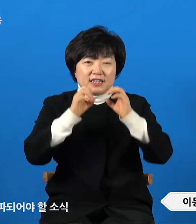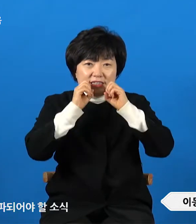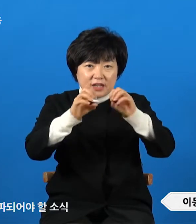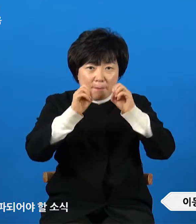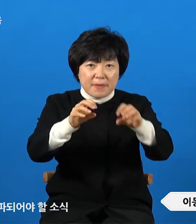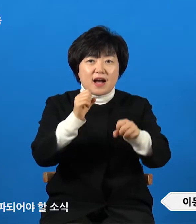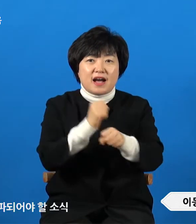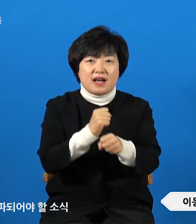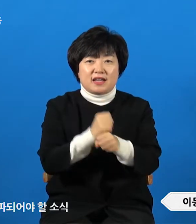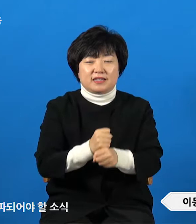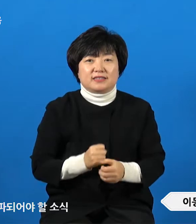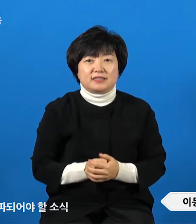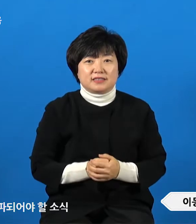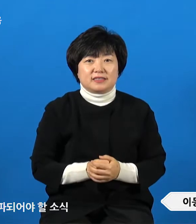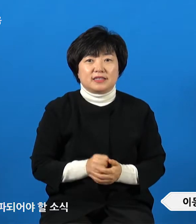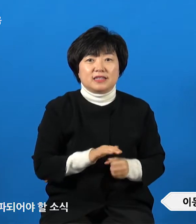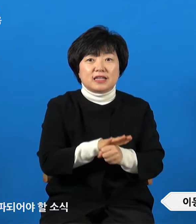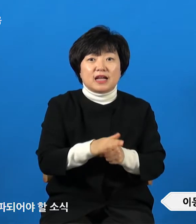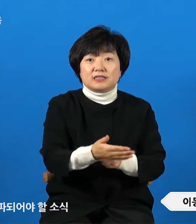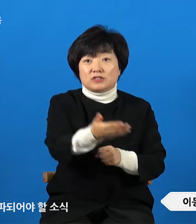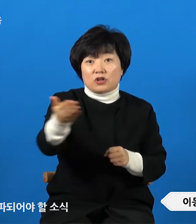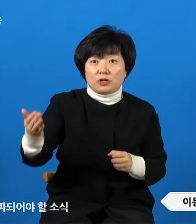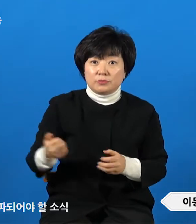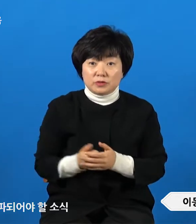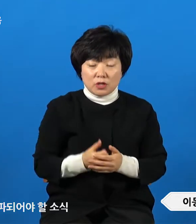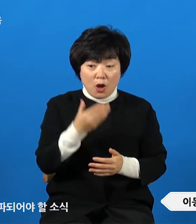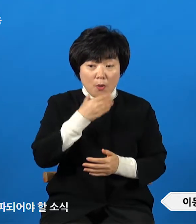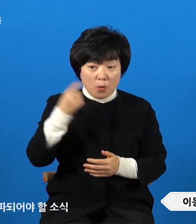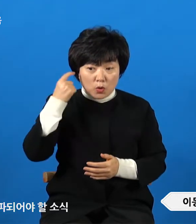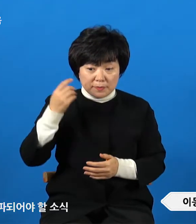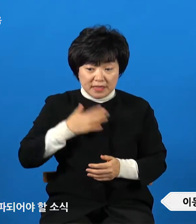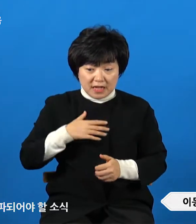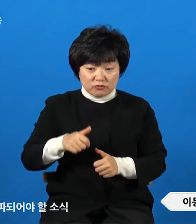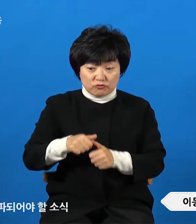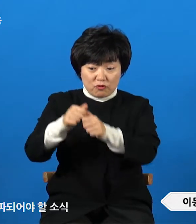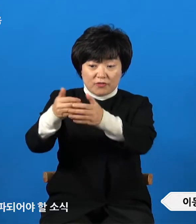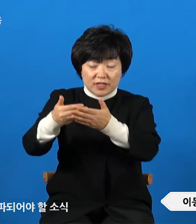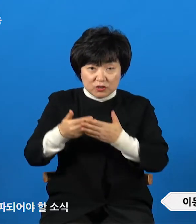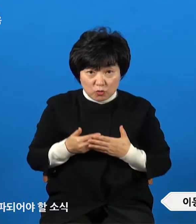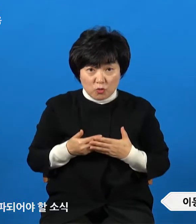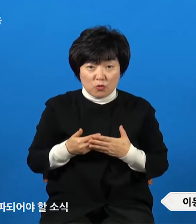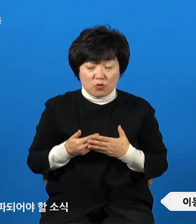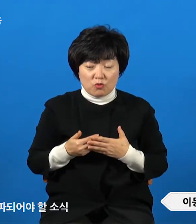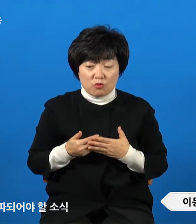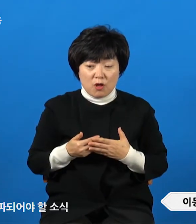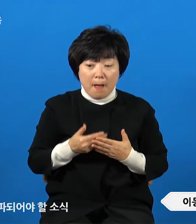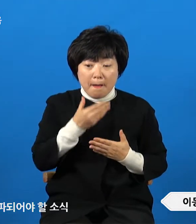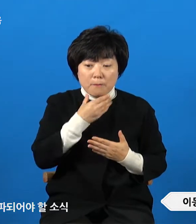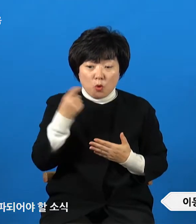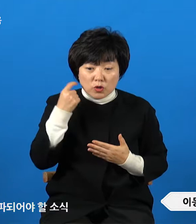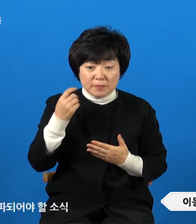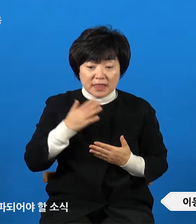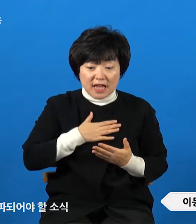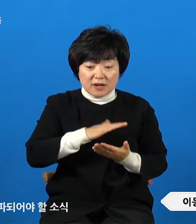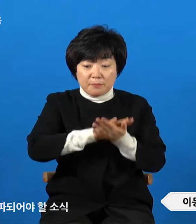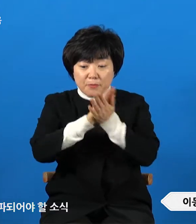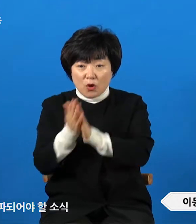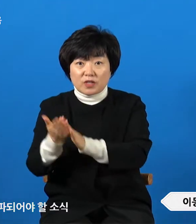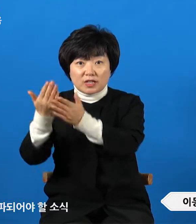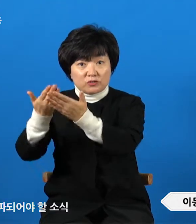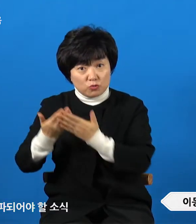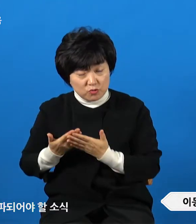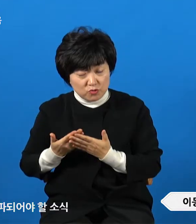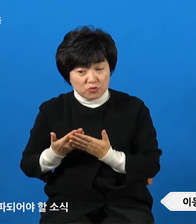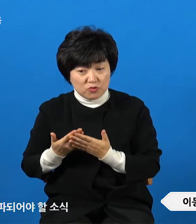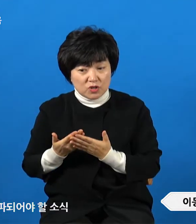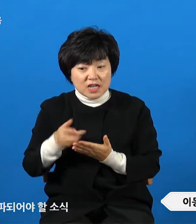소식입니다. 자, 사랑하는 여러분, 복음이 나를 구원한 메시지라면, 복음이 나를 지금도 변화시키고 있는 메시지라면